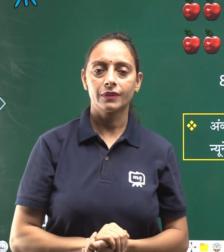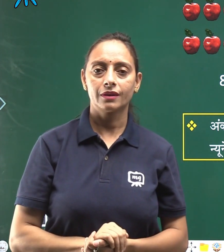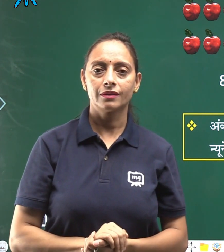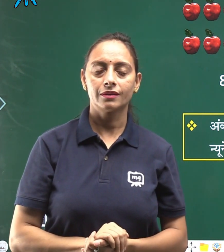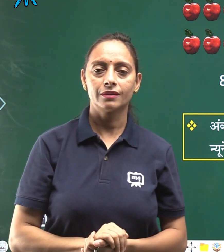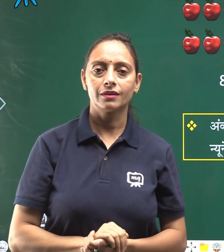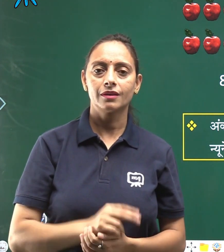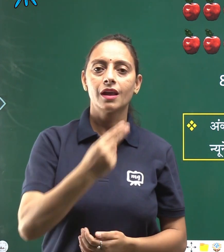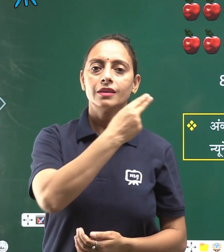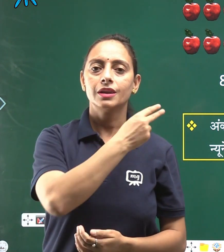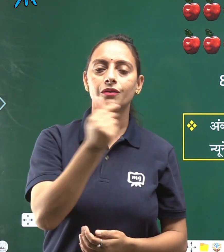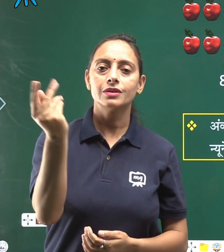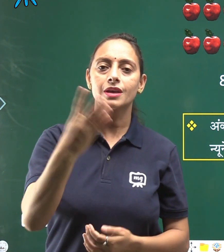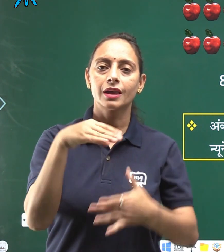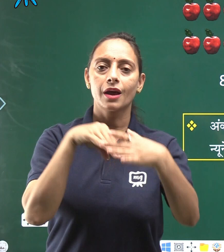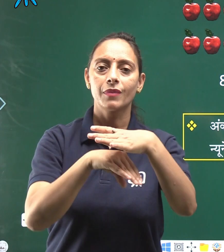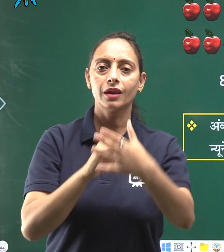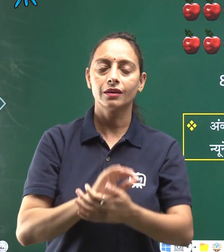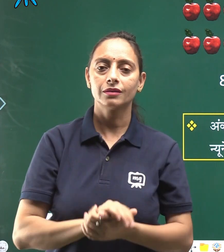दी हुई संख्या में